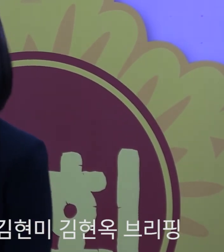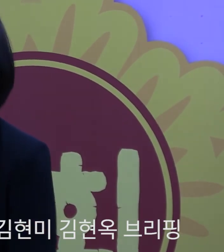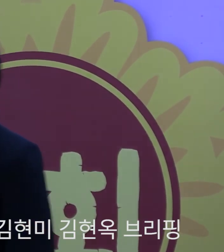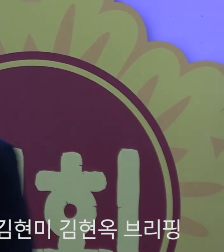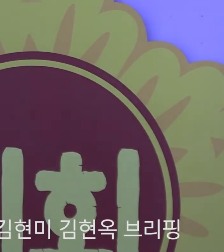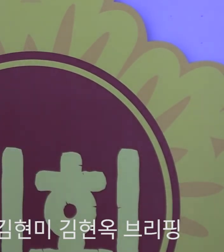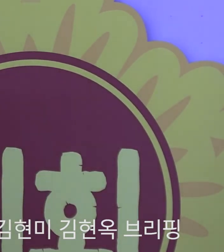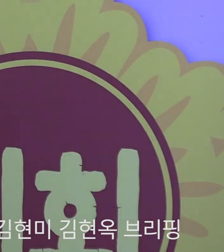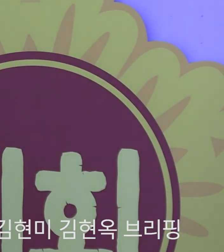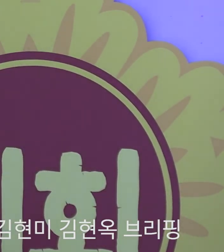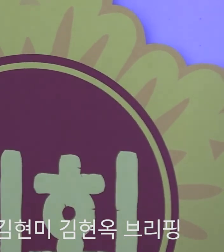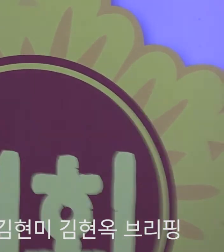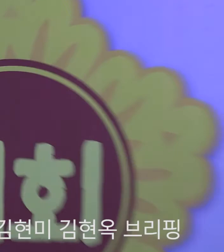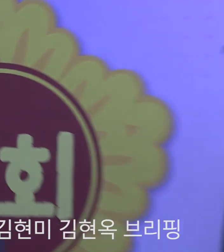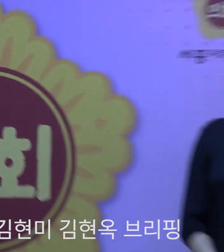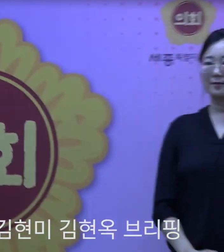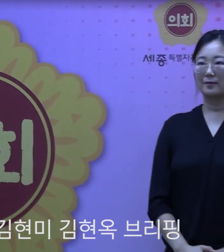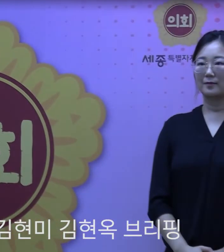감사합니다.